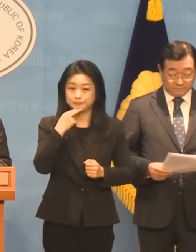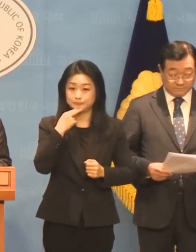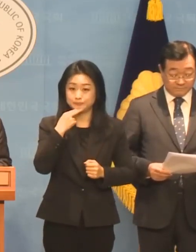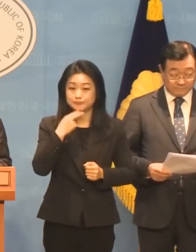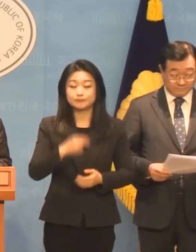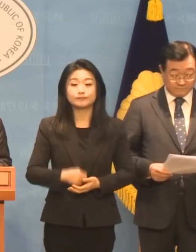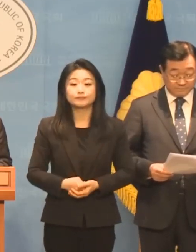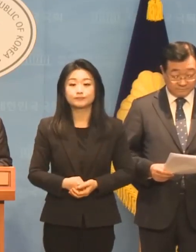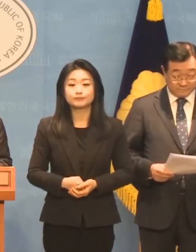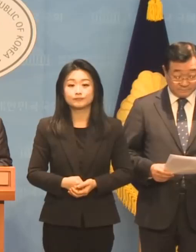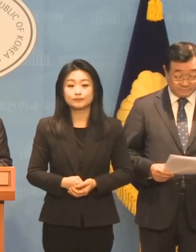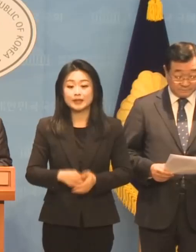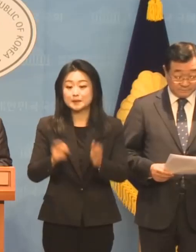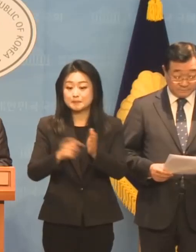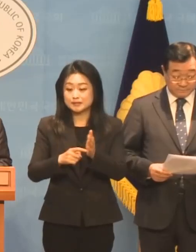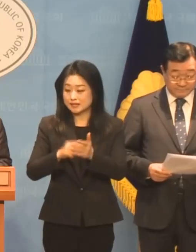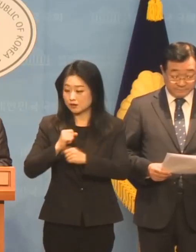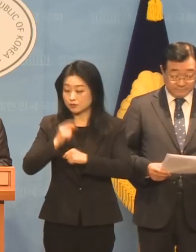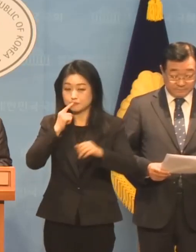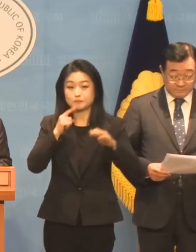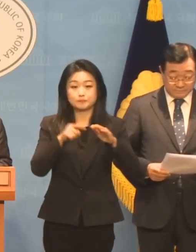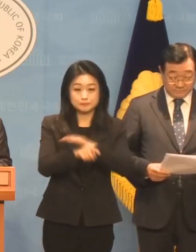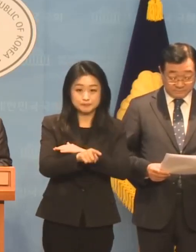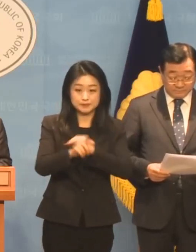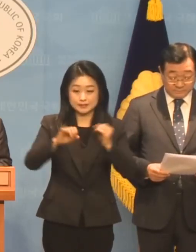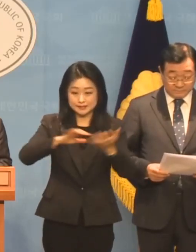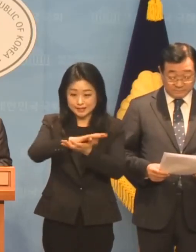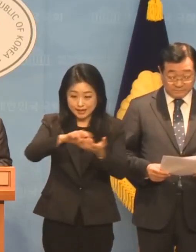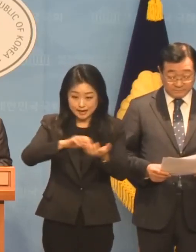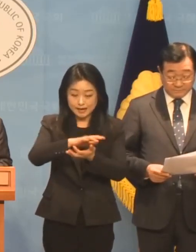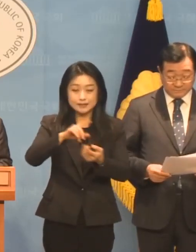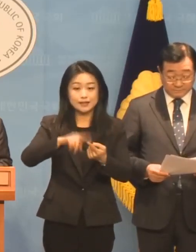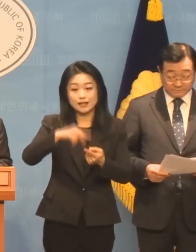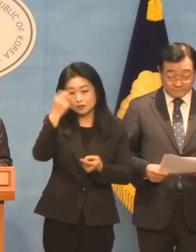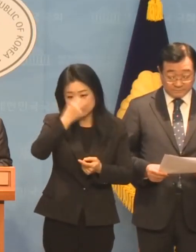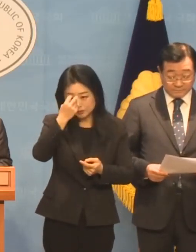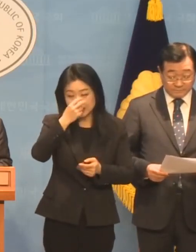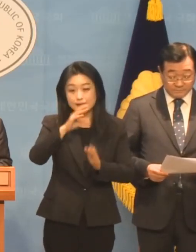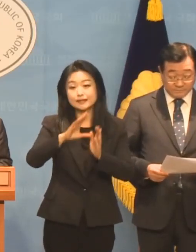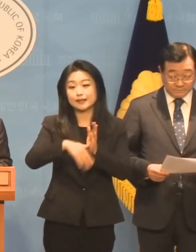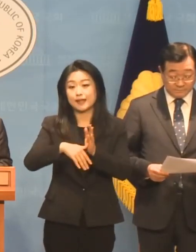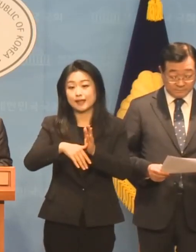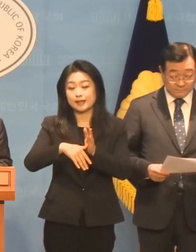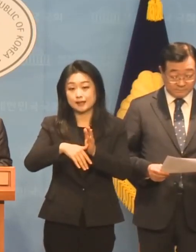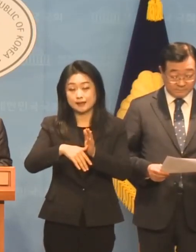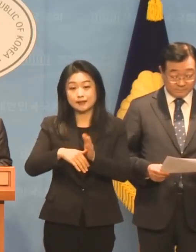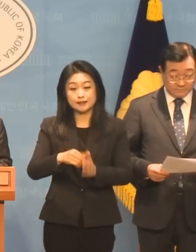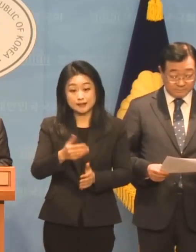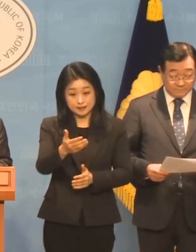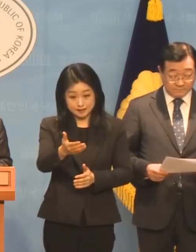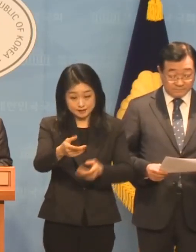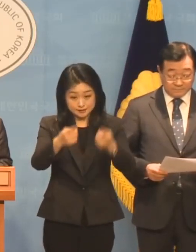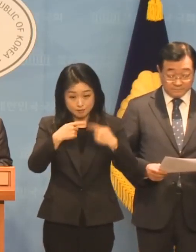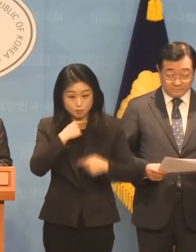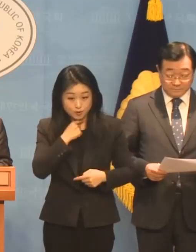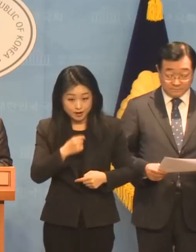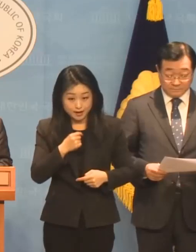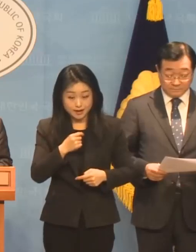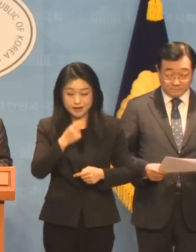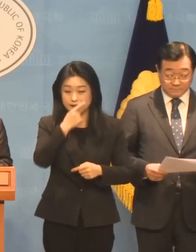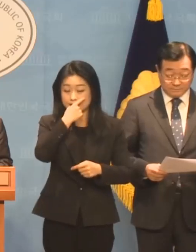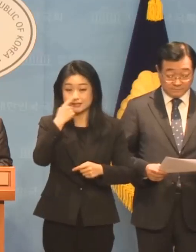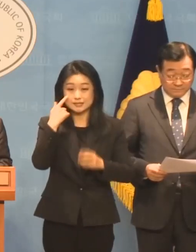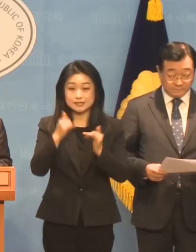아닙니다. 비상계엄과 내란 진상규명에 일말의 의지가 있다면 증인